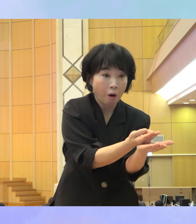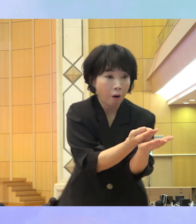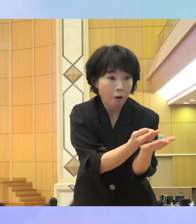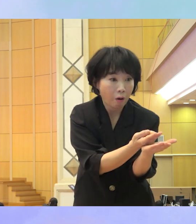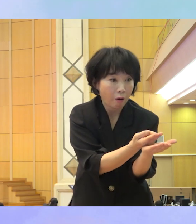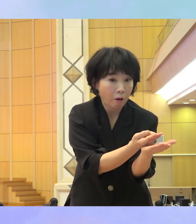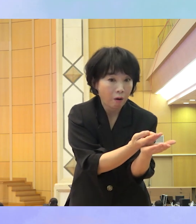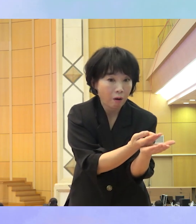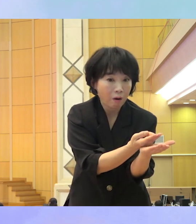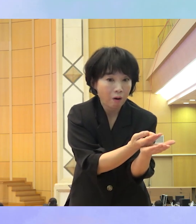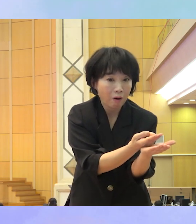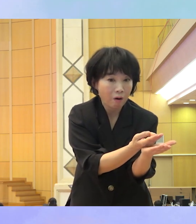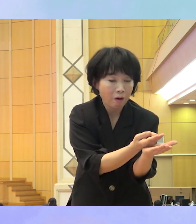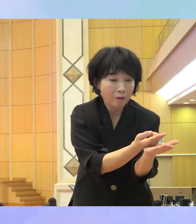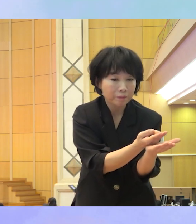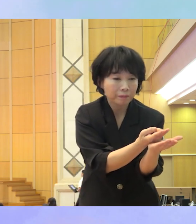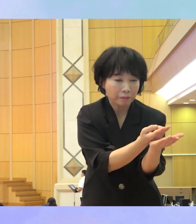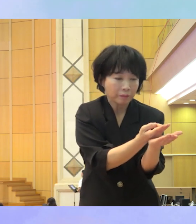그